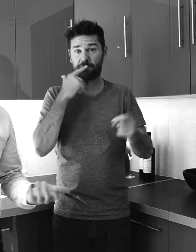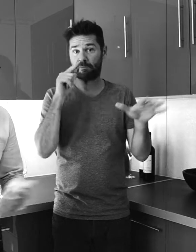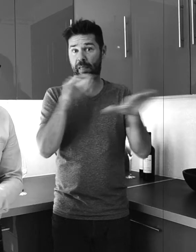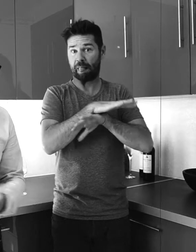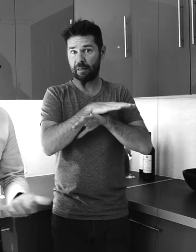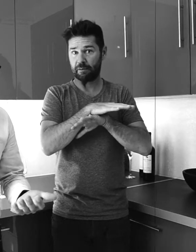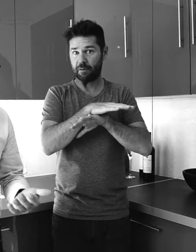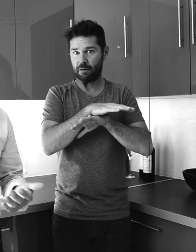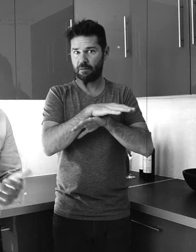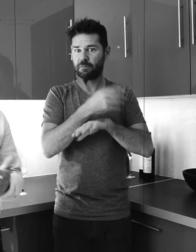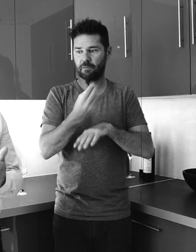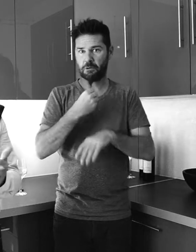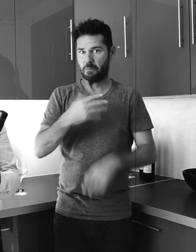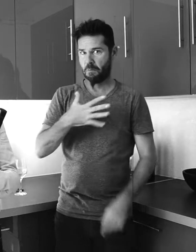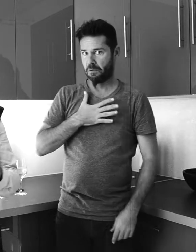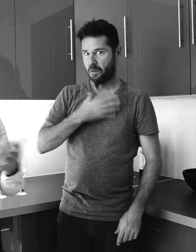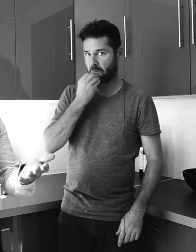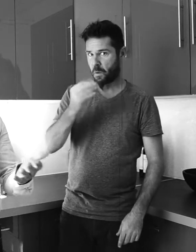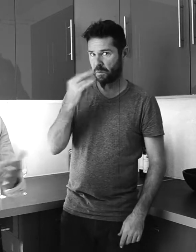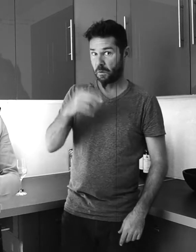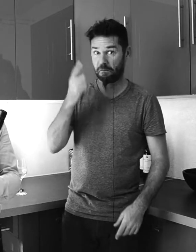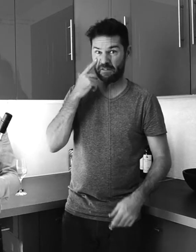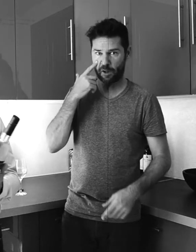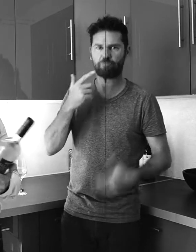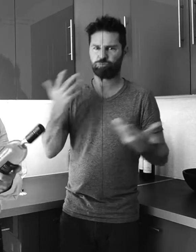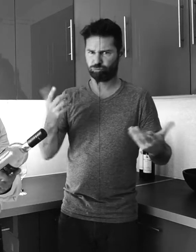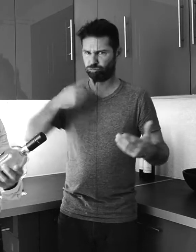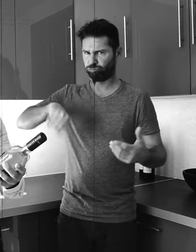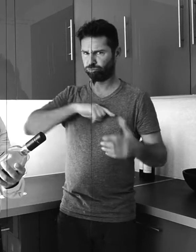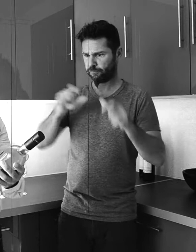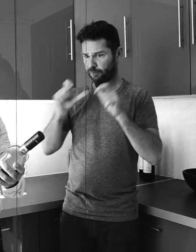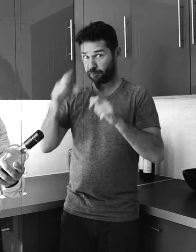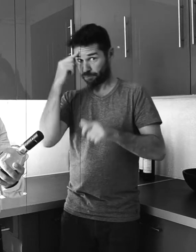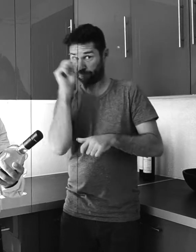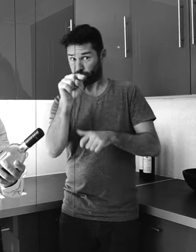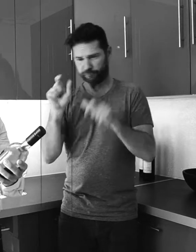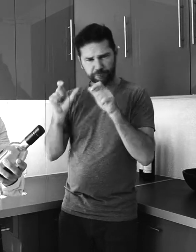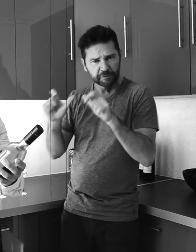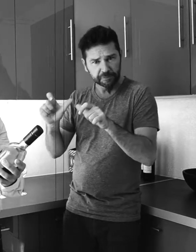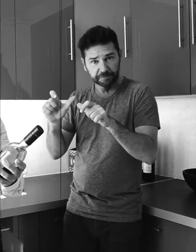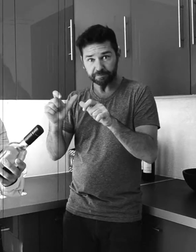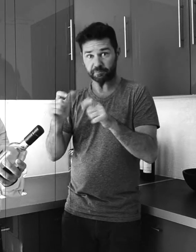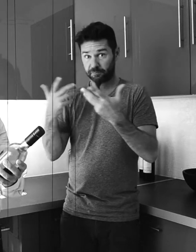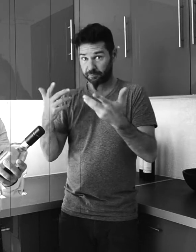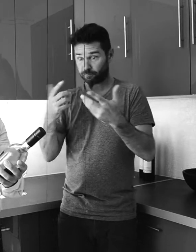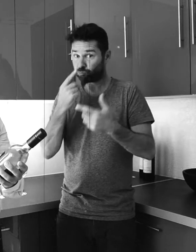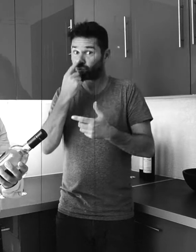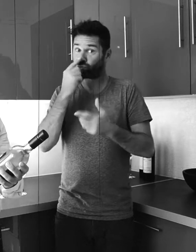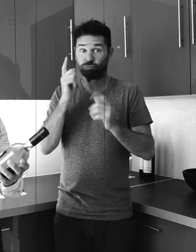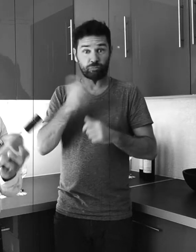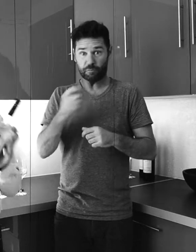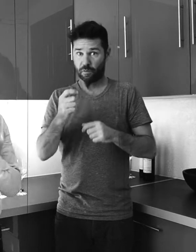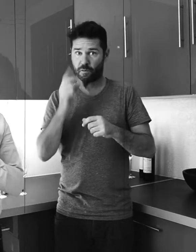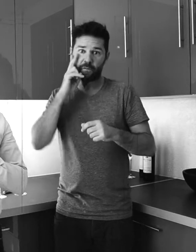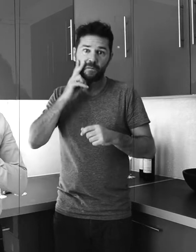soit un vin qui ne soit pas si bon que ça. On va vérifier pour vous. A priori c'est un vin qui a